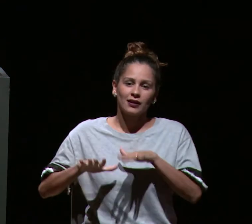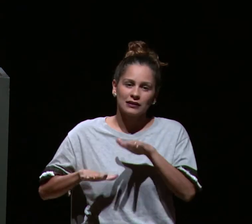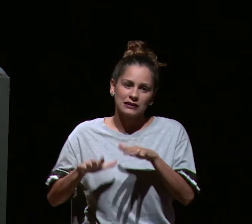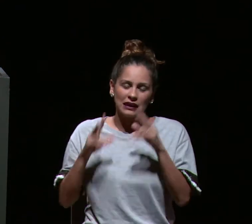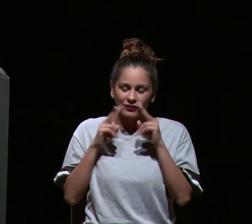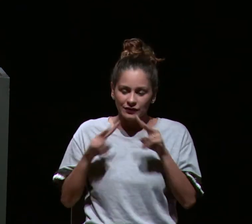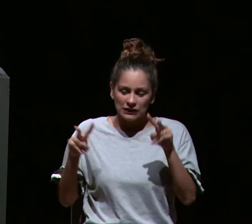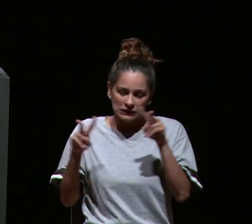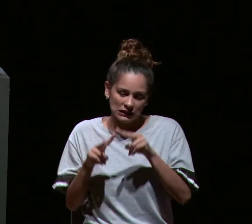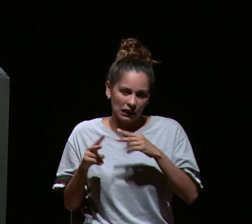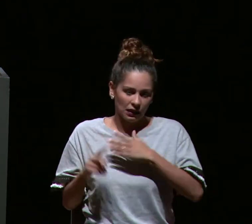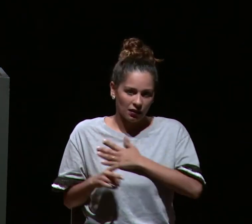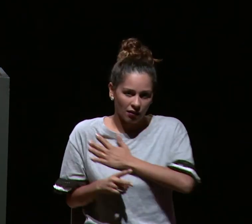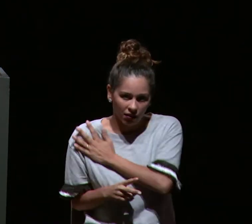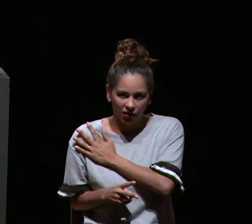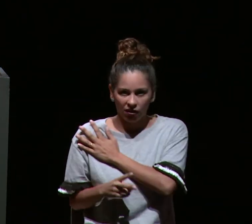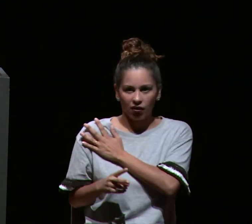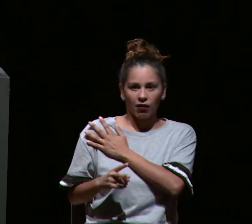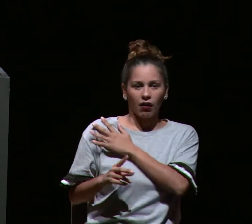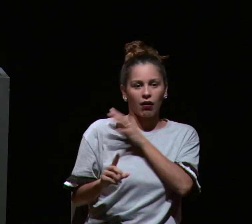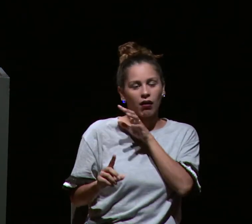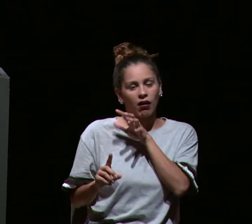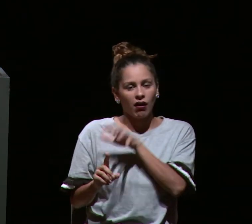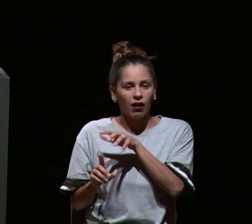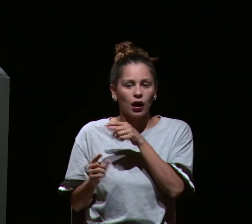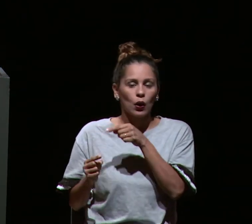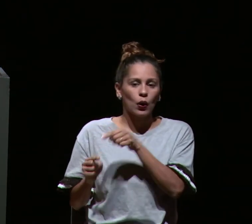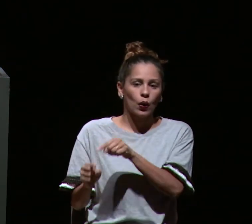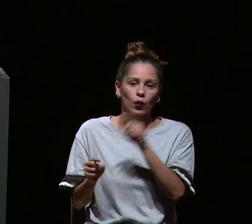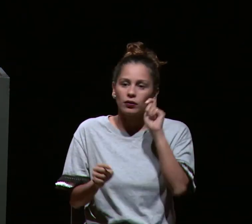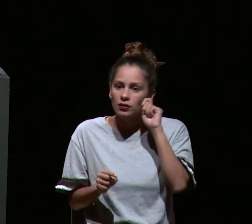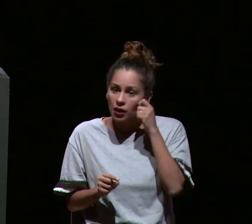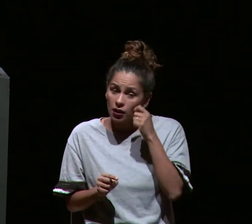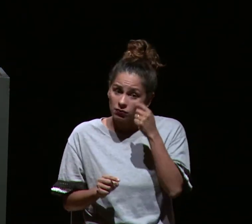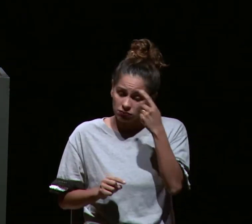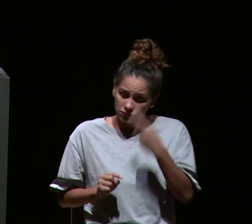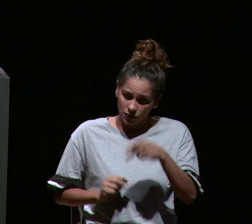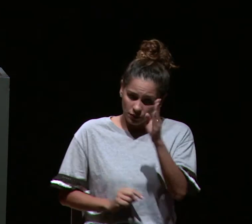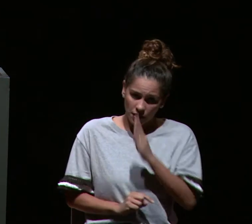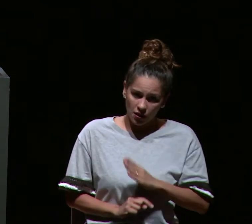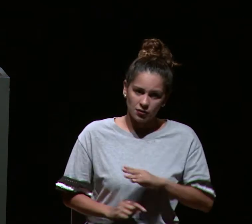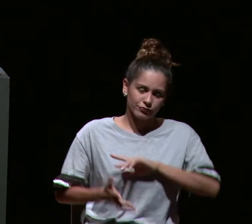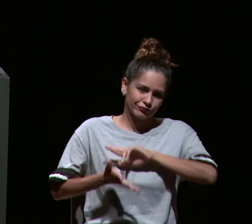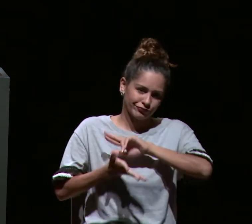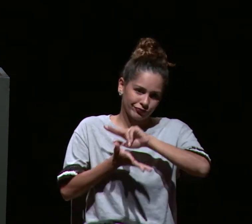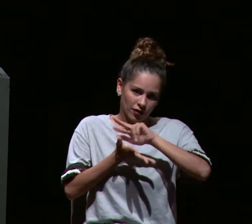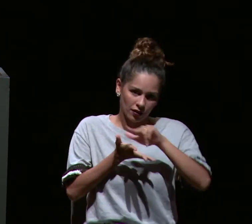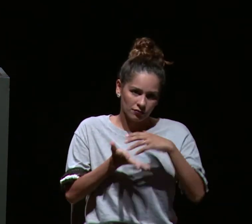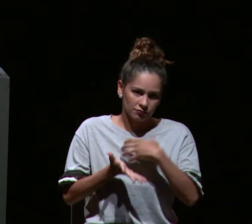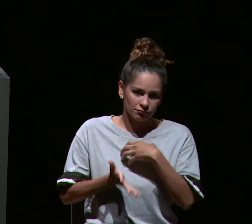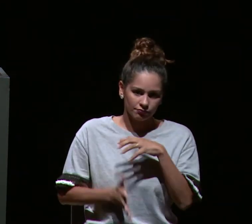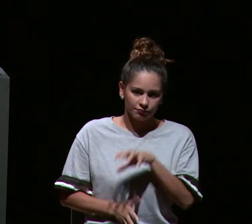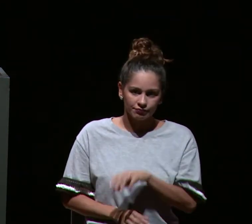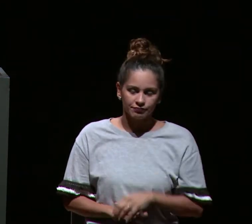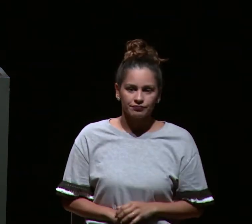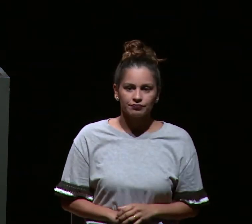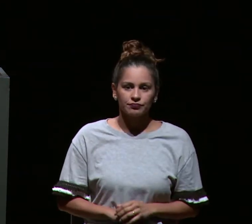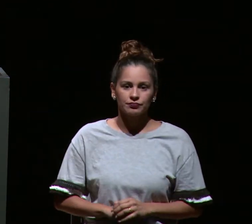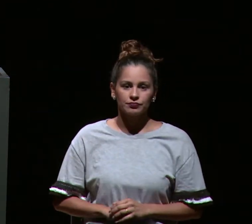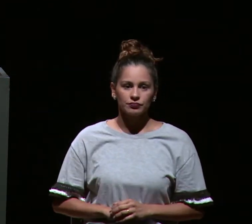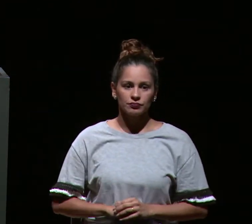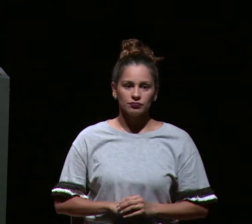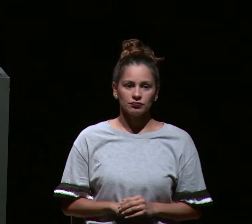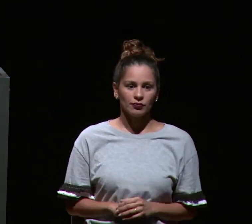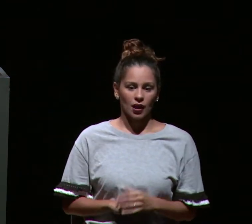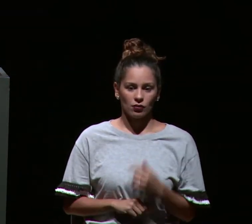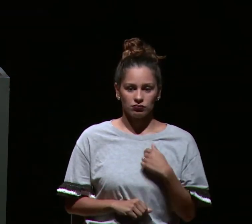pelo mito da democracia racial, ou seja, pelo racismo brasileiro e suas mais variadas formas. Não afirmo aqui,